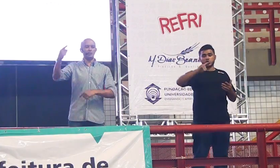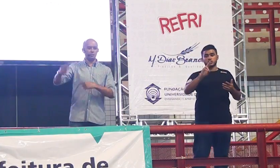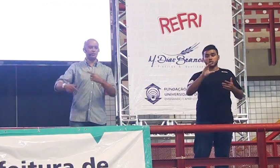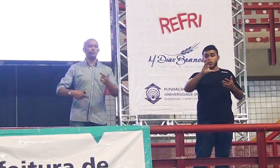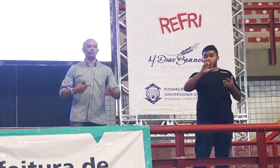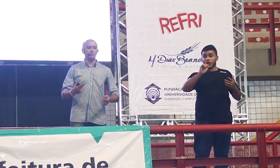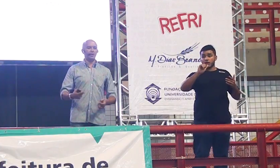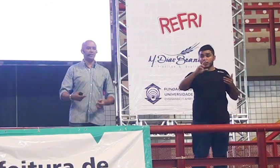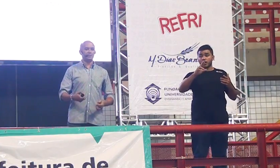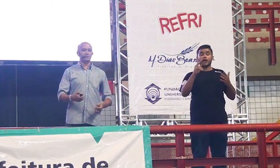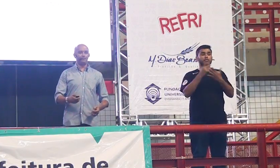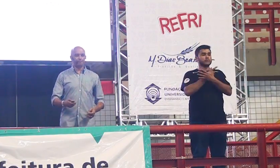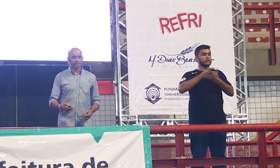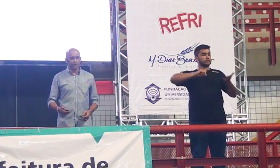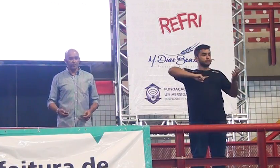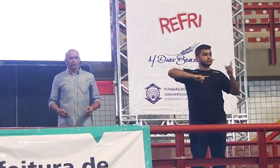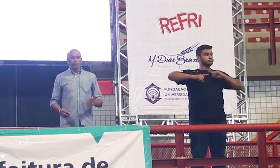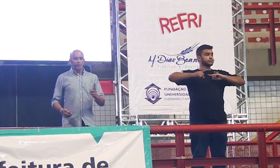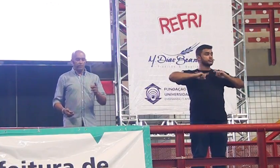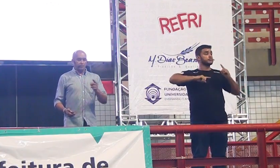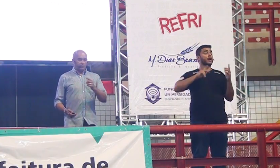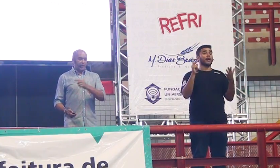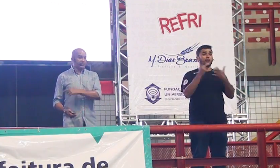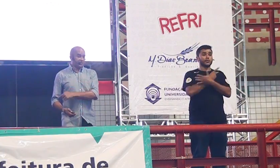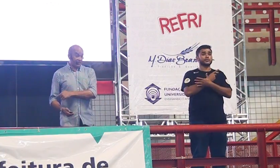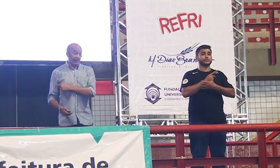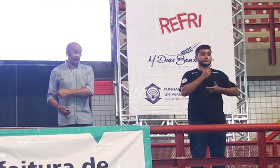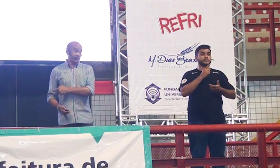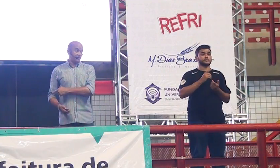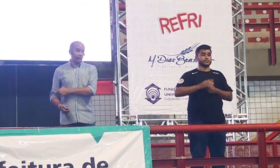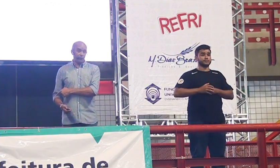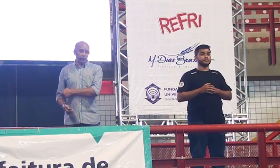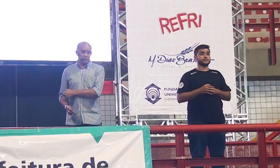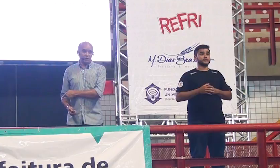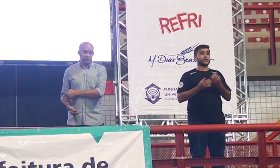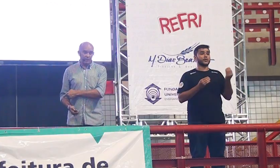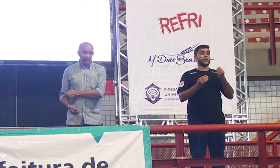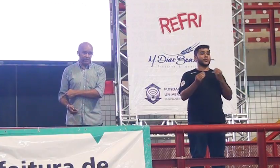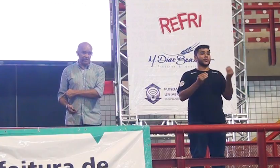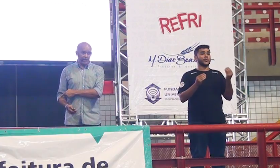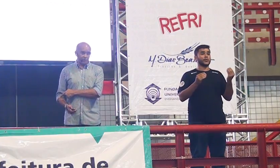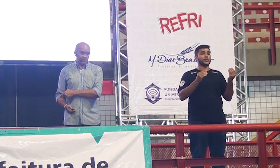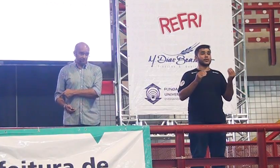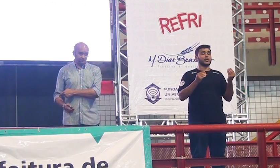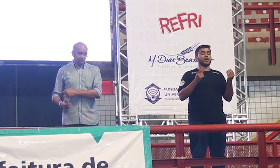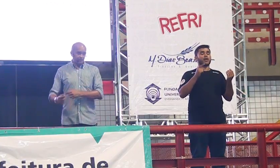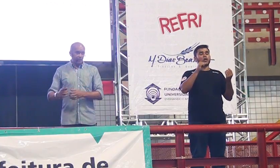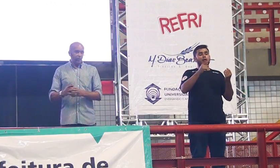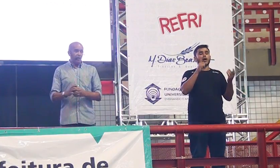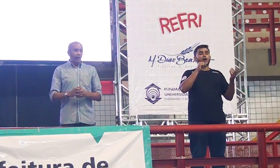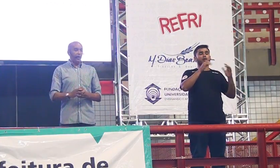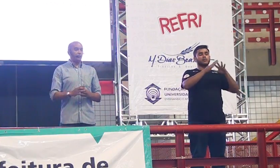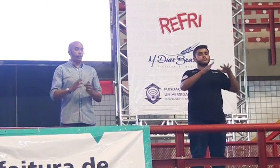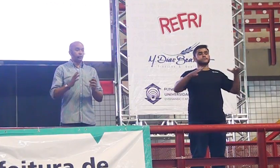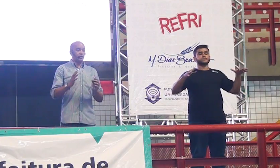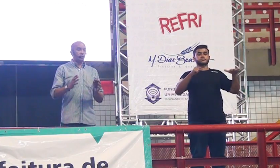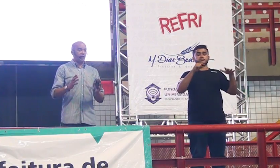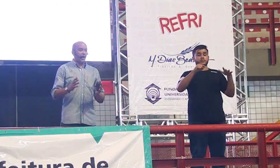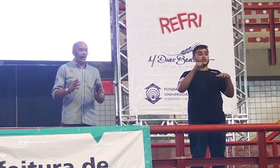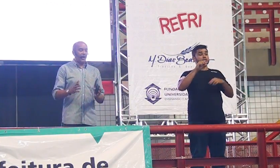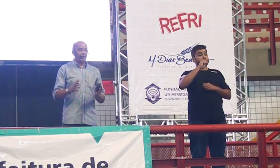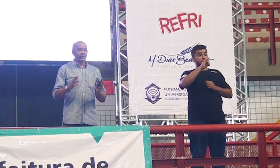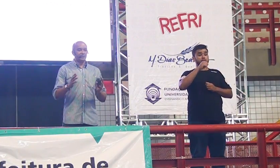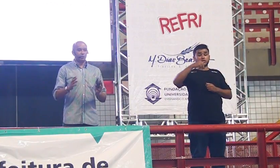gerações e gerações são contaminadas. O que é que isso tem a ver com a poluição térmica das águas? É que uma